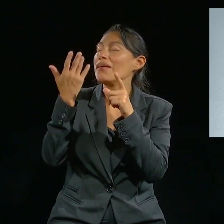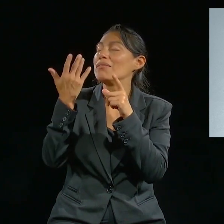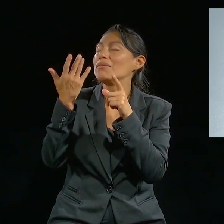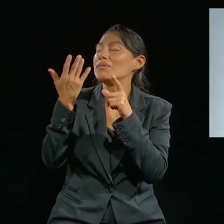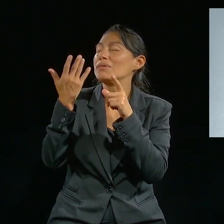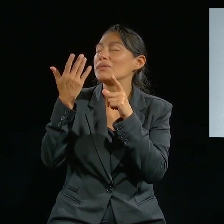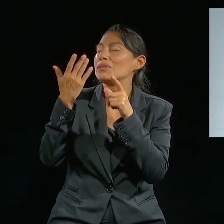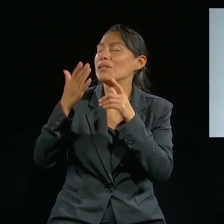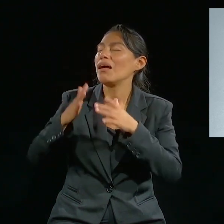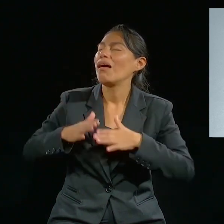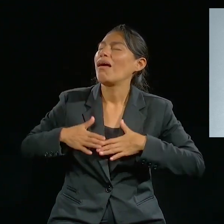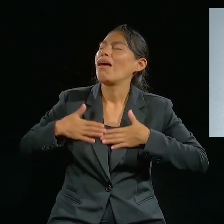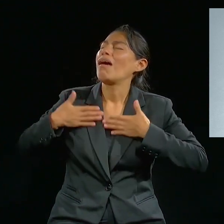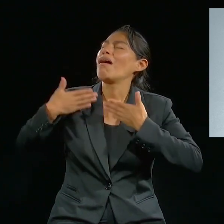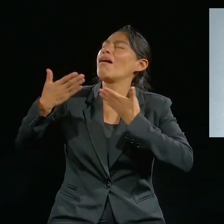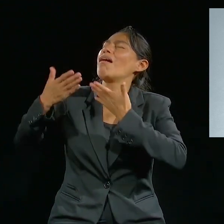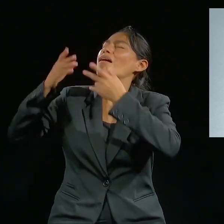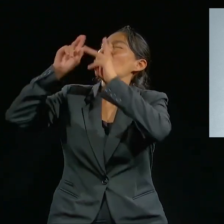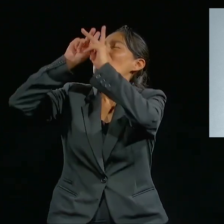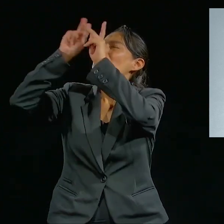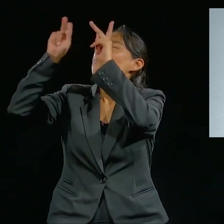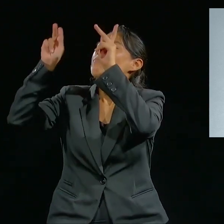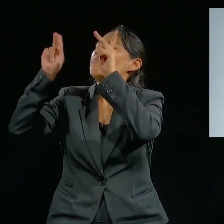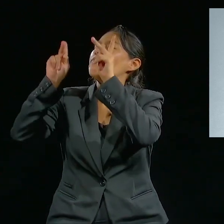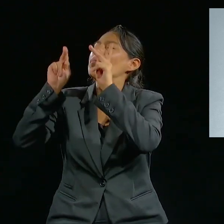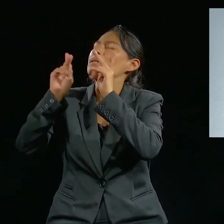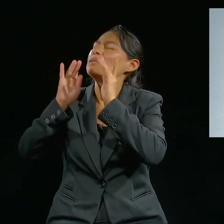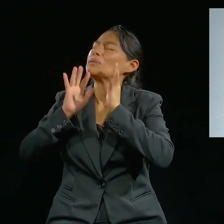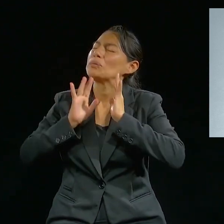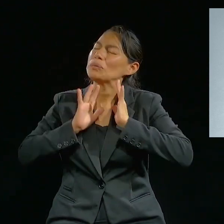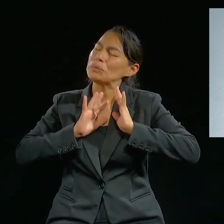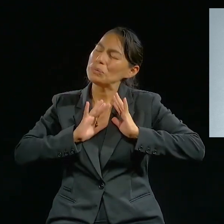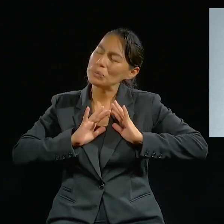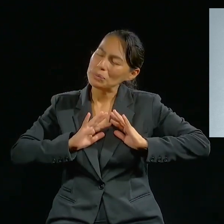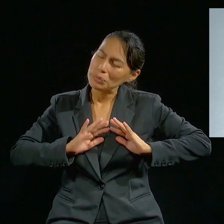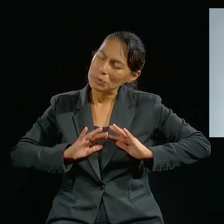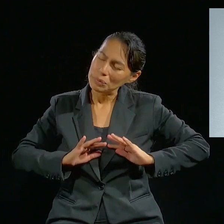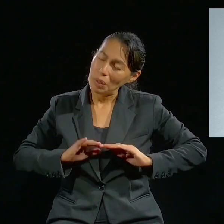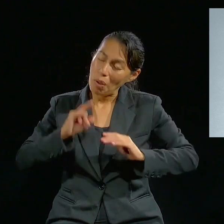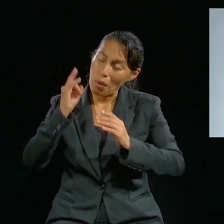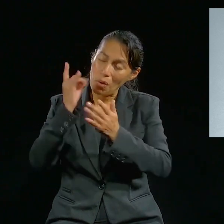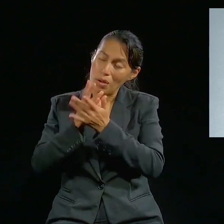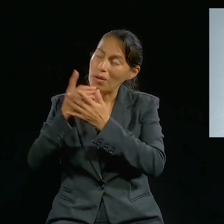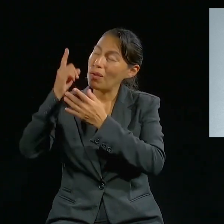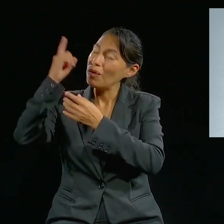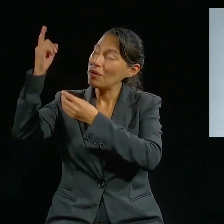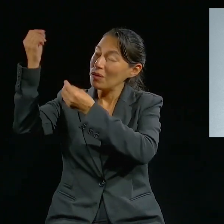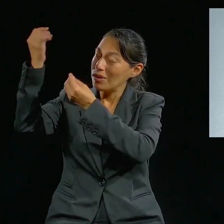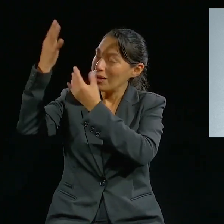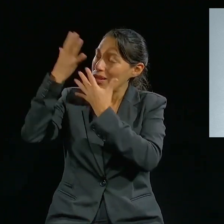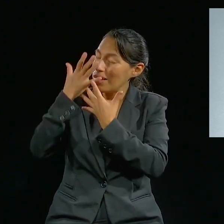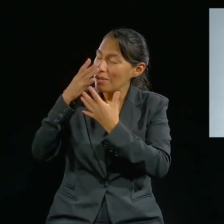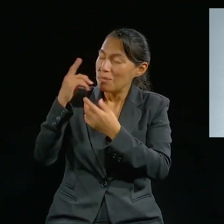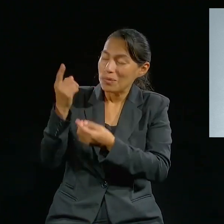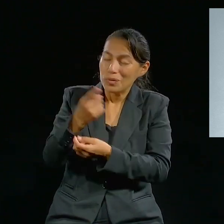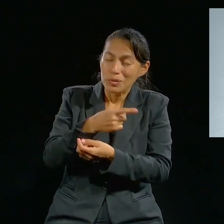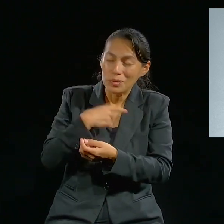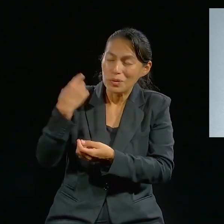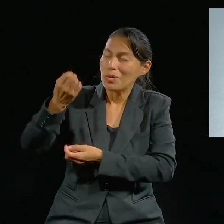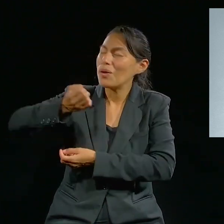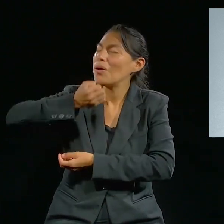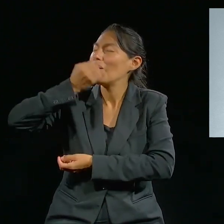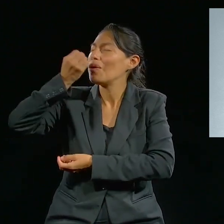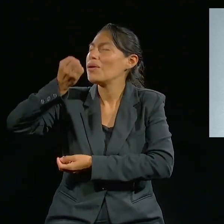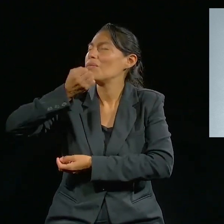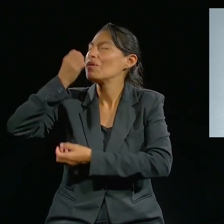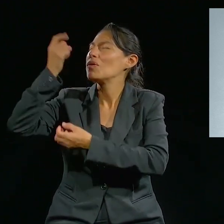tener esa paz en el corazón que solo tú das que solo se obtiene cuando acudimos a ti porque tú eres